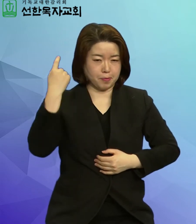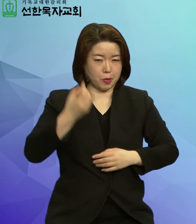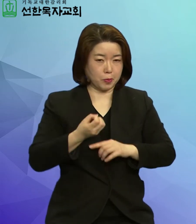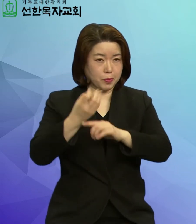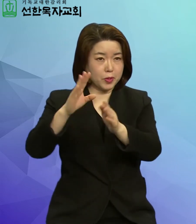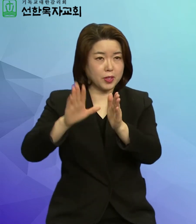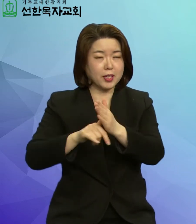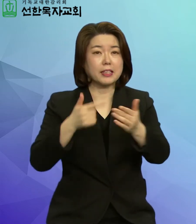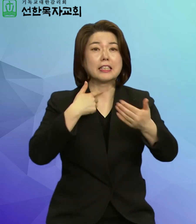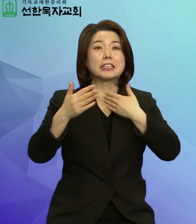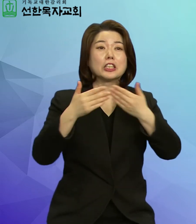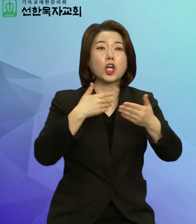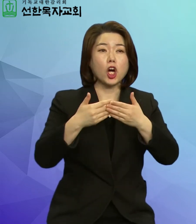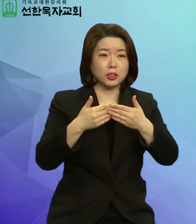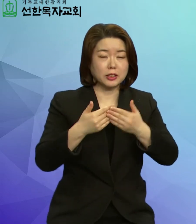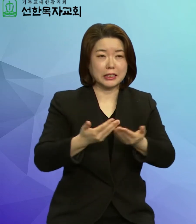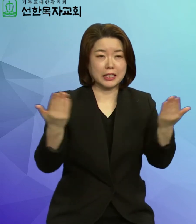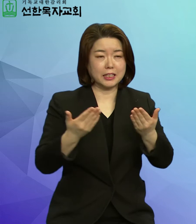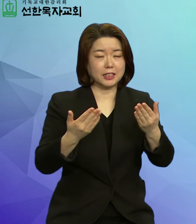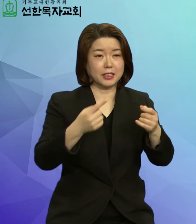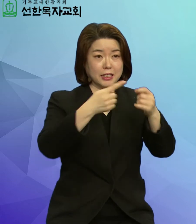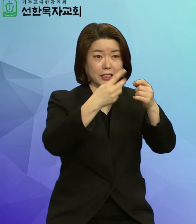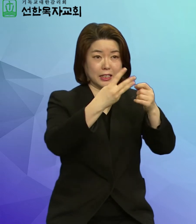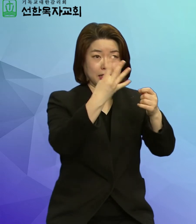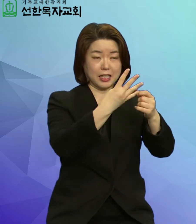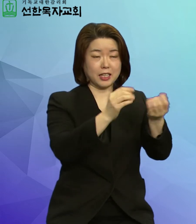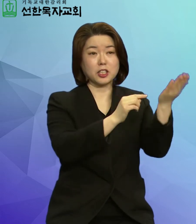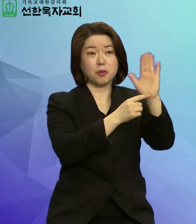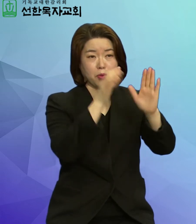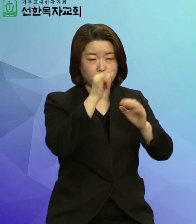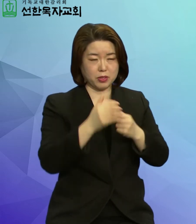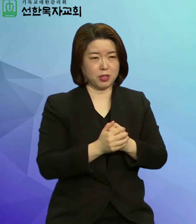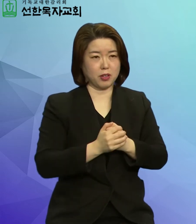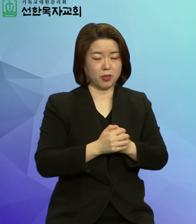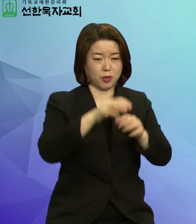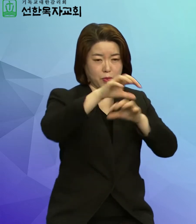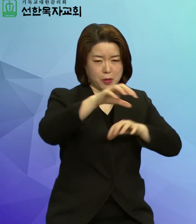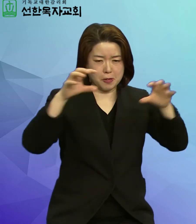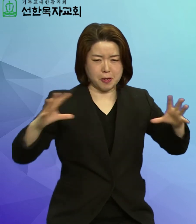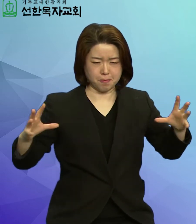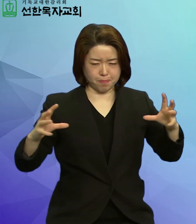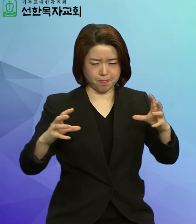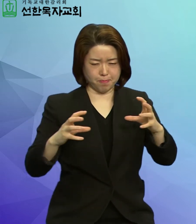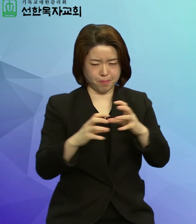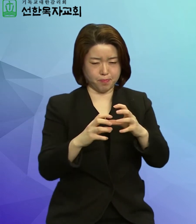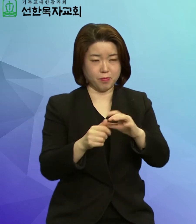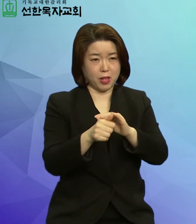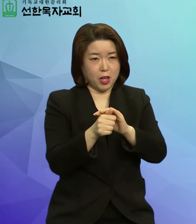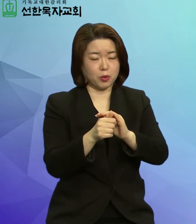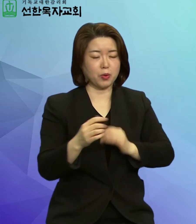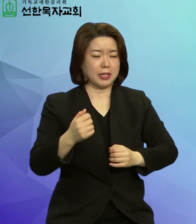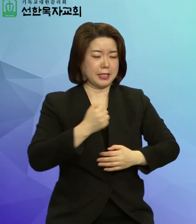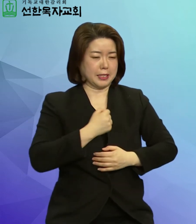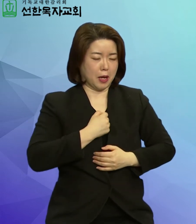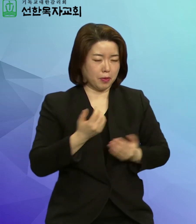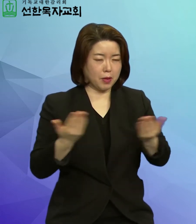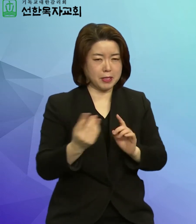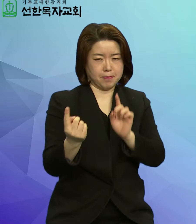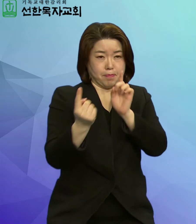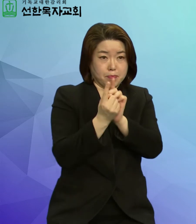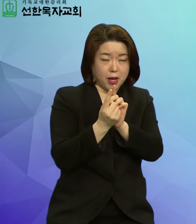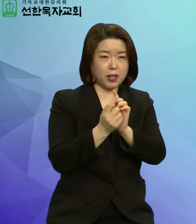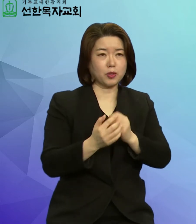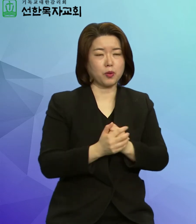전하며 겪었던 일들을 이렇게 4가지로 표현했습니다. 사방으로 죄어들어도, 답답한